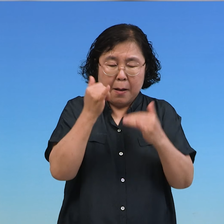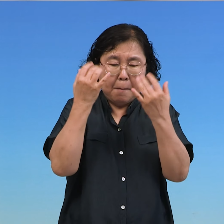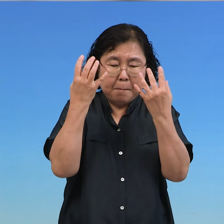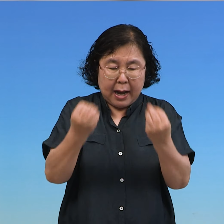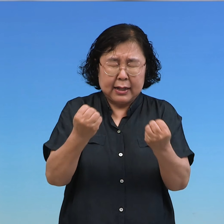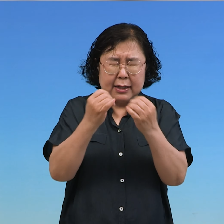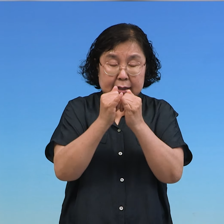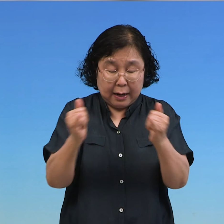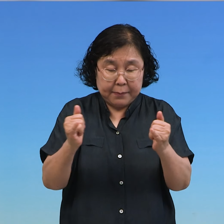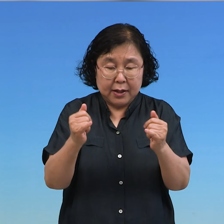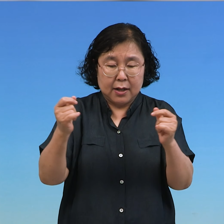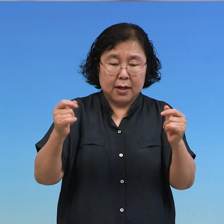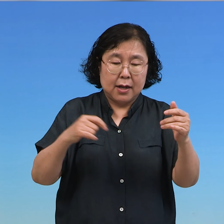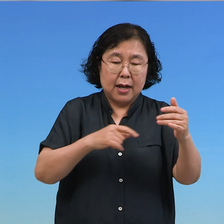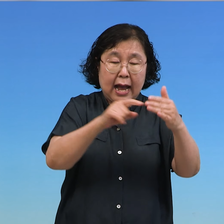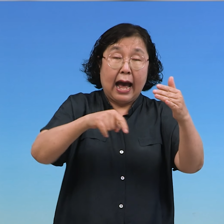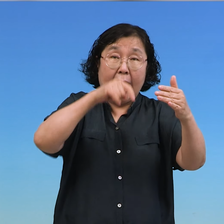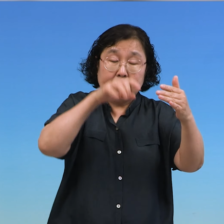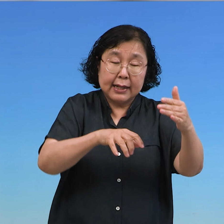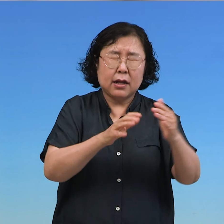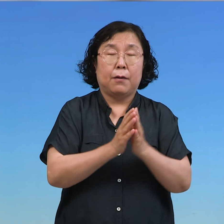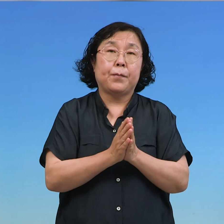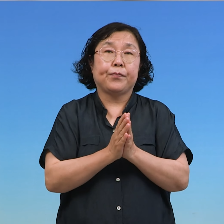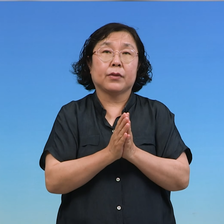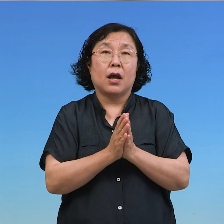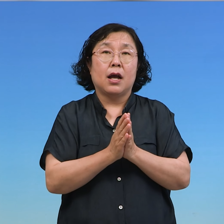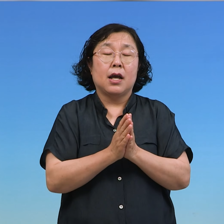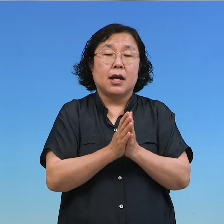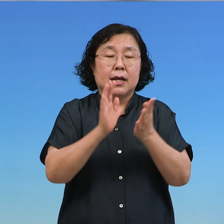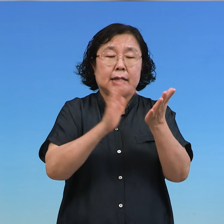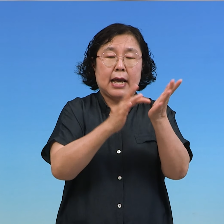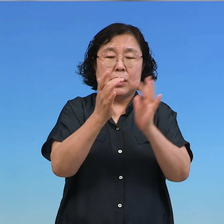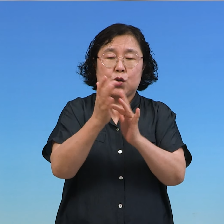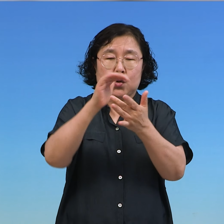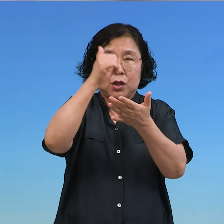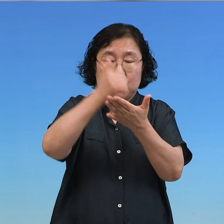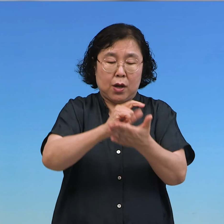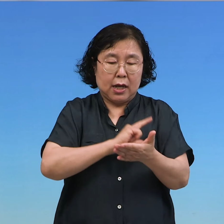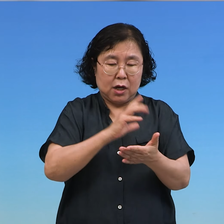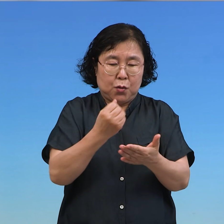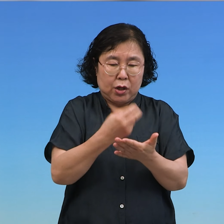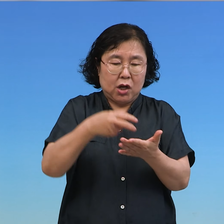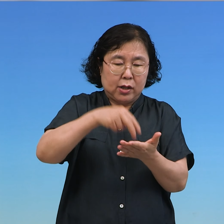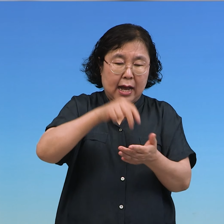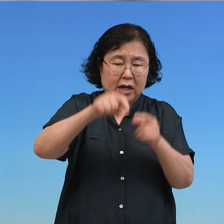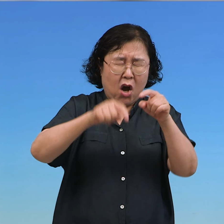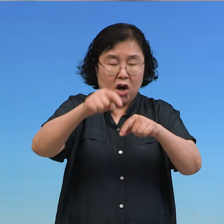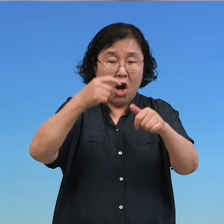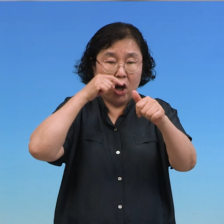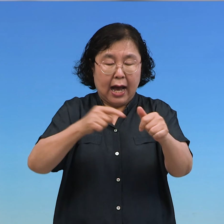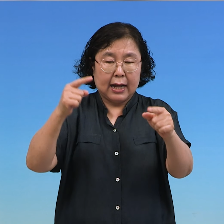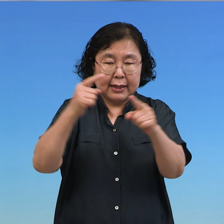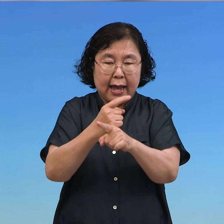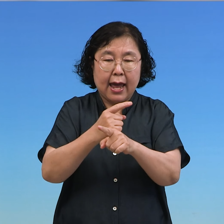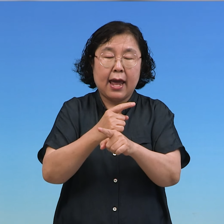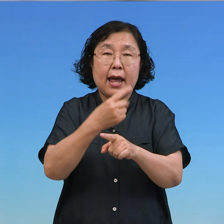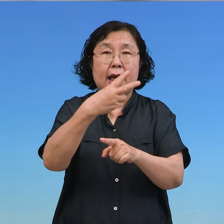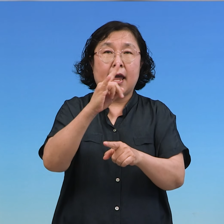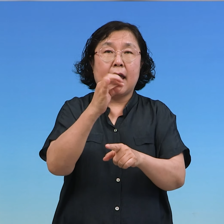앞에서 나사렛 예수 그리스도 이름으로 일어나 걸어라 이 말씀이 대언되어지는 그런 교회가 되기를